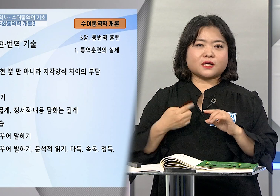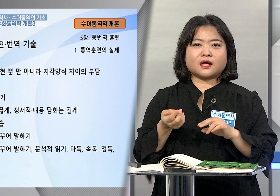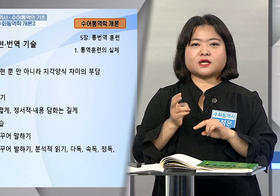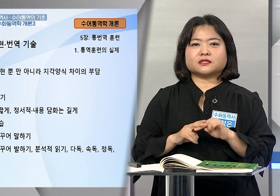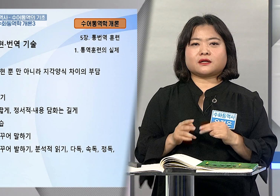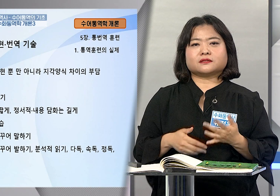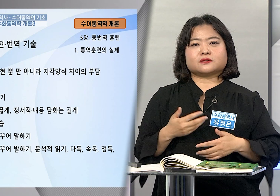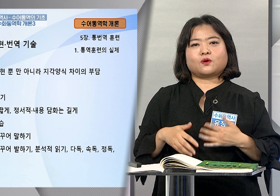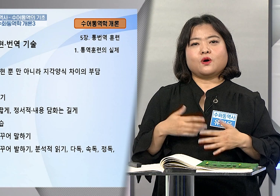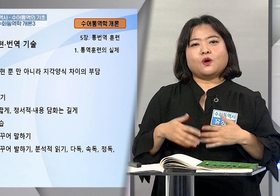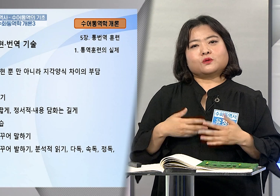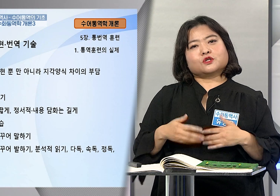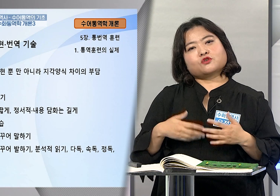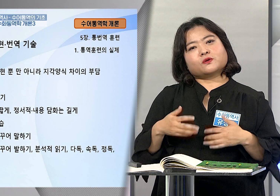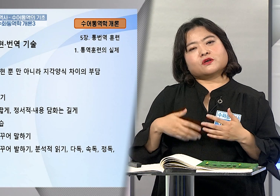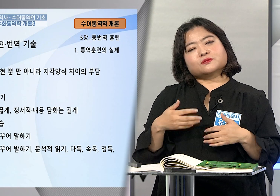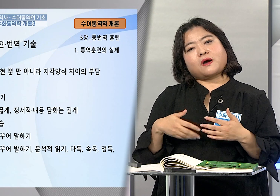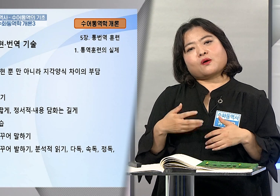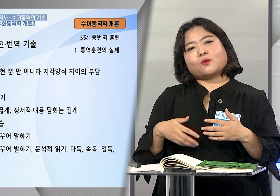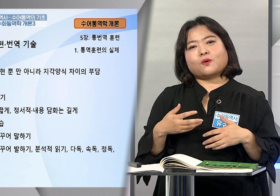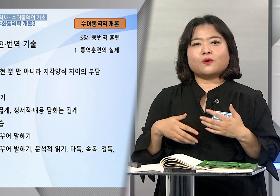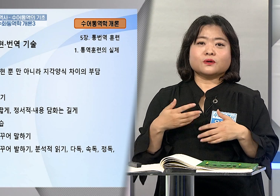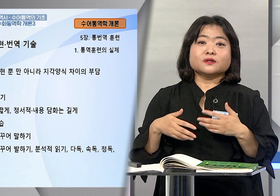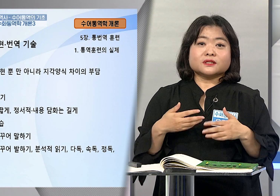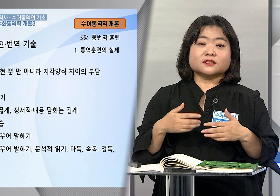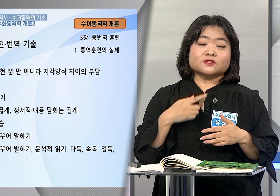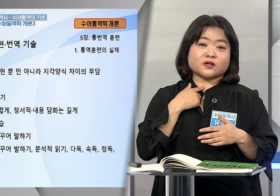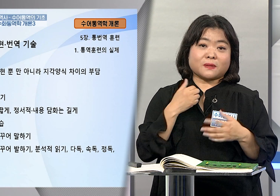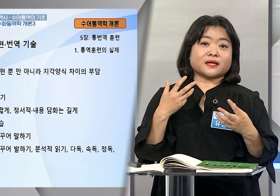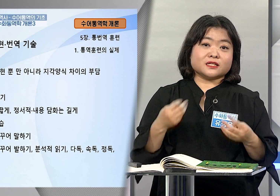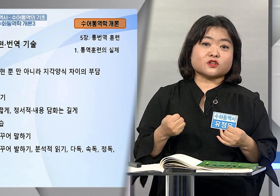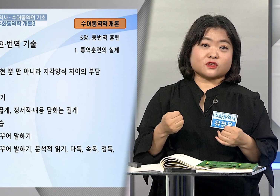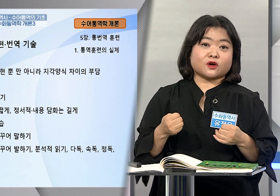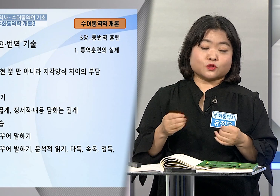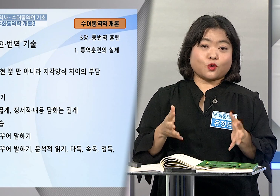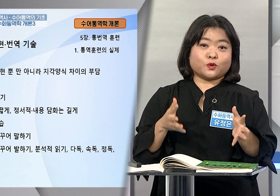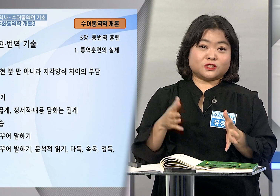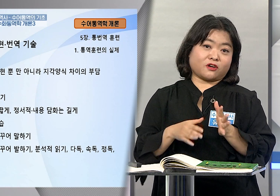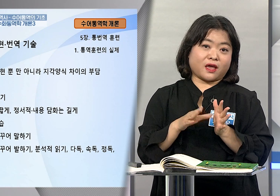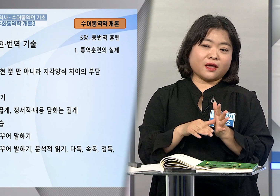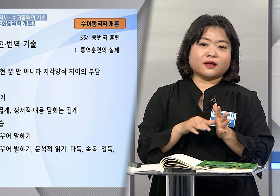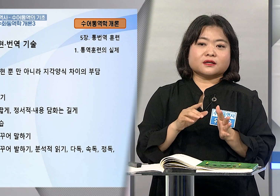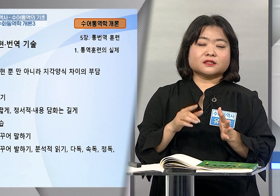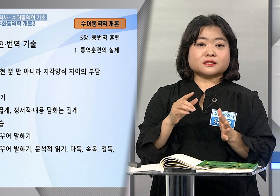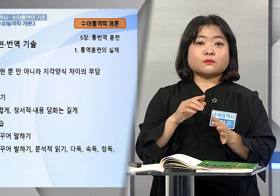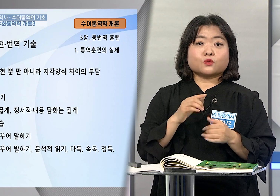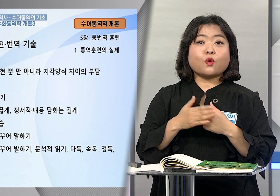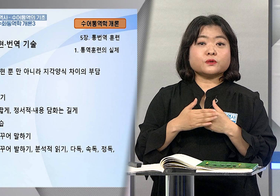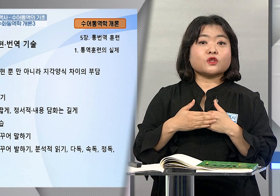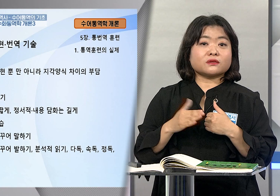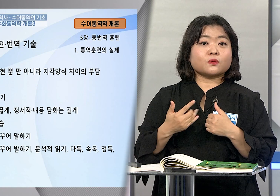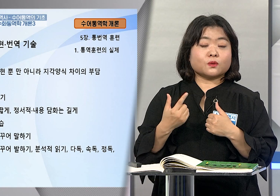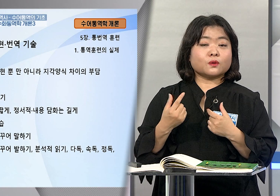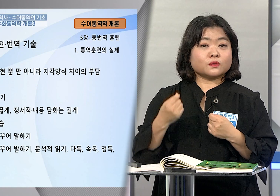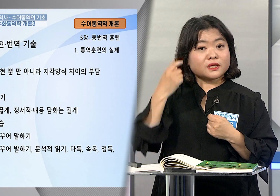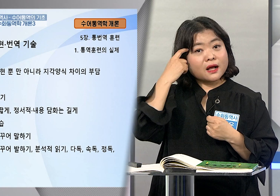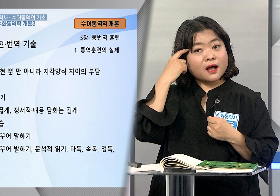혼자 좌석에 앉아서 혼자 수화로 연습하고 그런 적이 많이 있었어요. 초보 시절에. 그게 참 도움이 됐다고